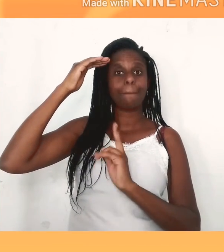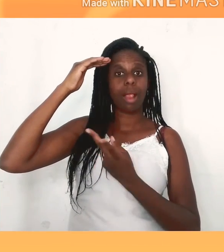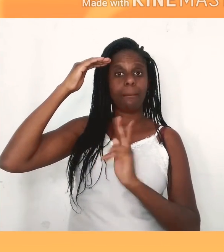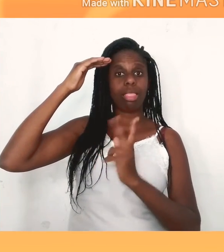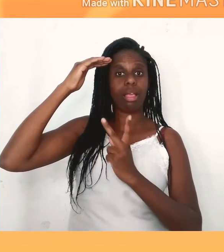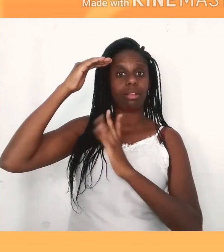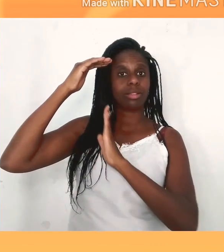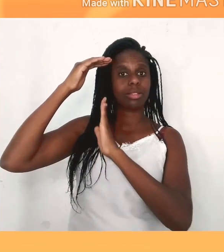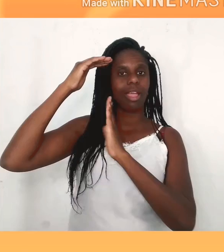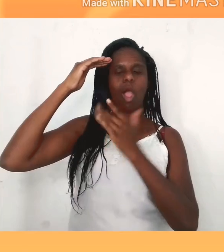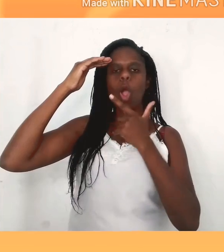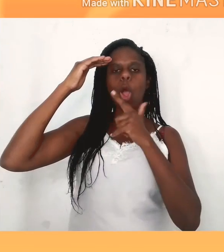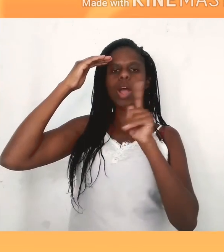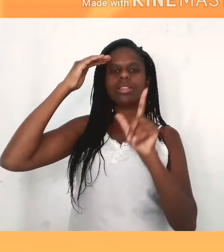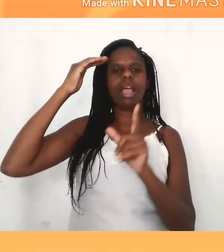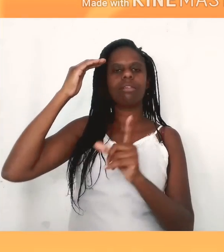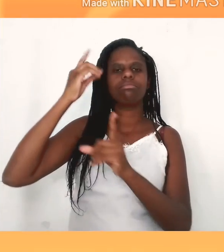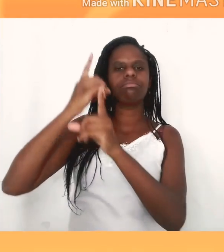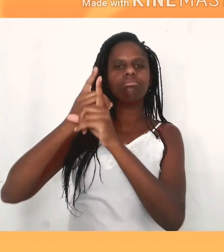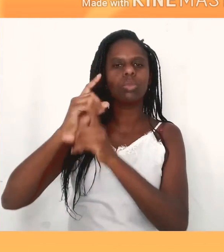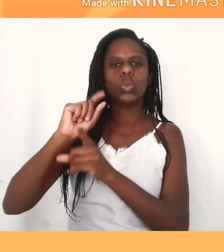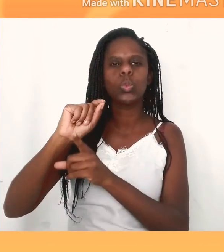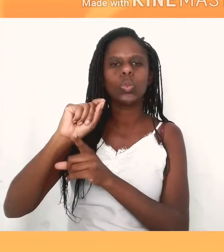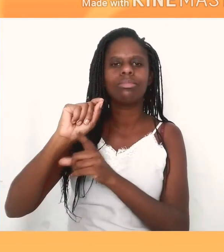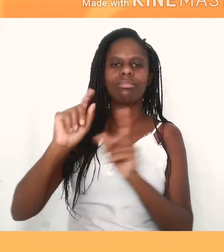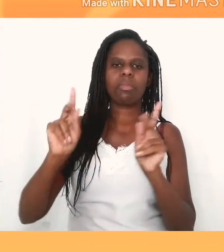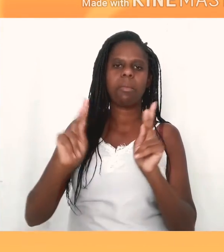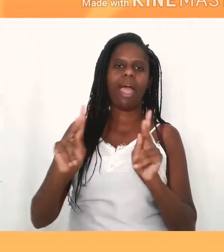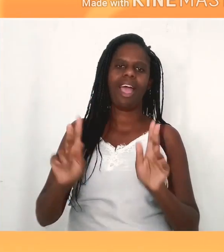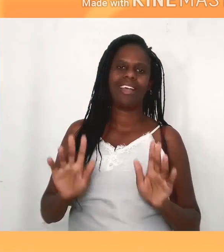você encontra essa paz, essa tranquilidade.